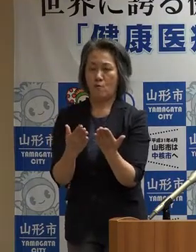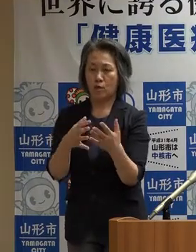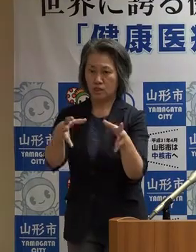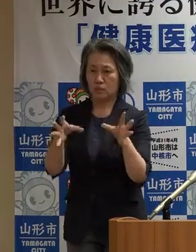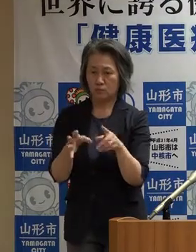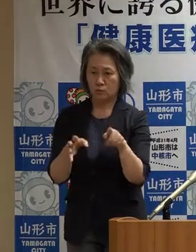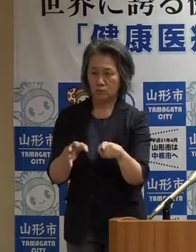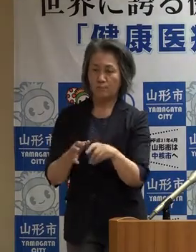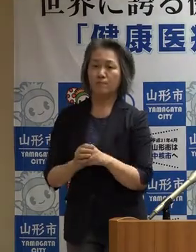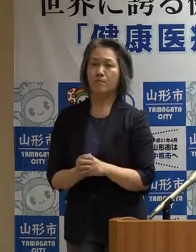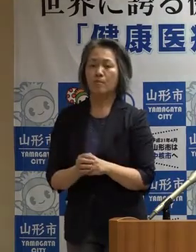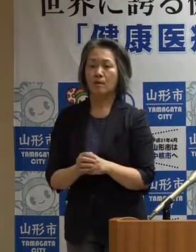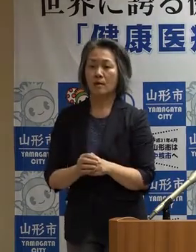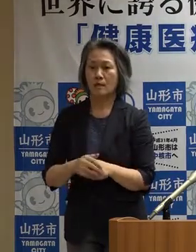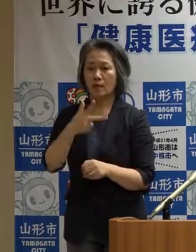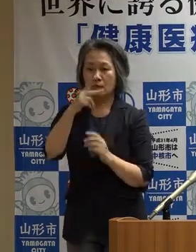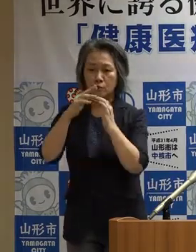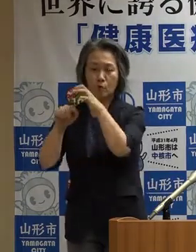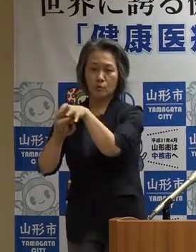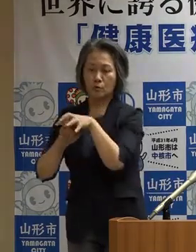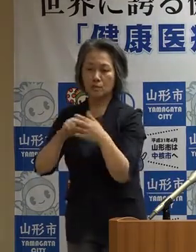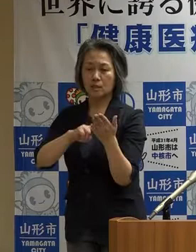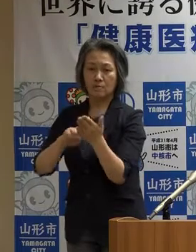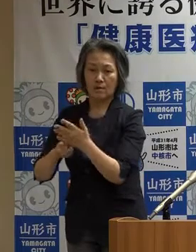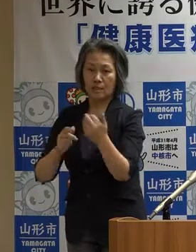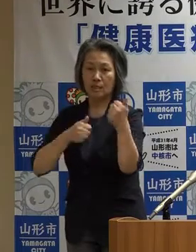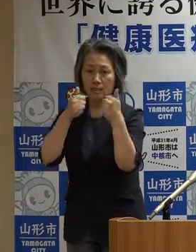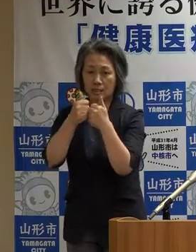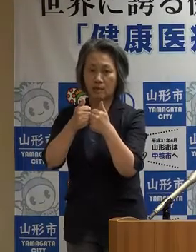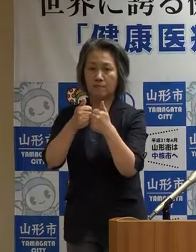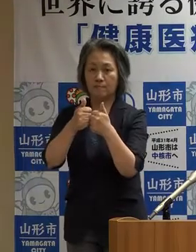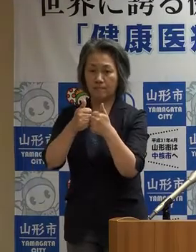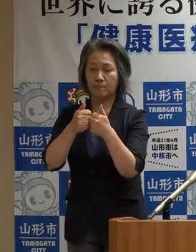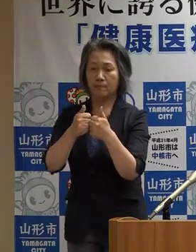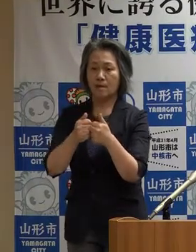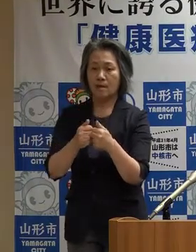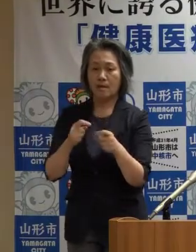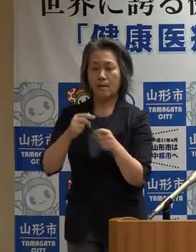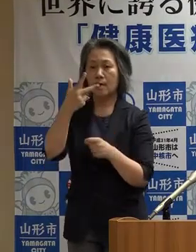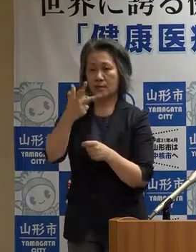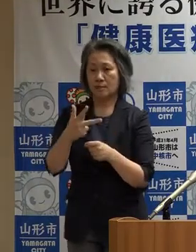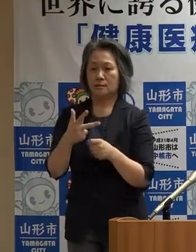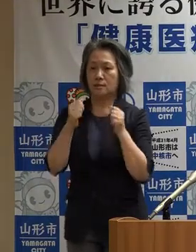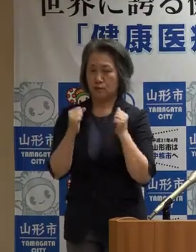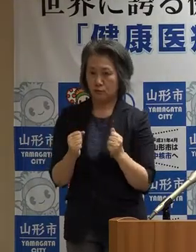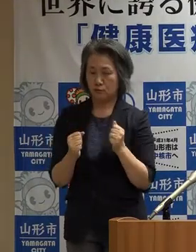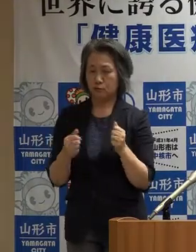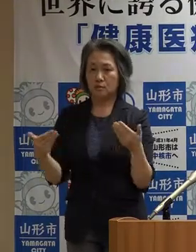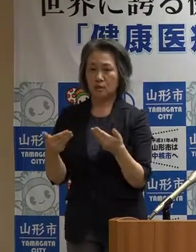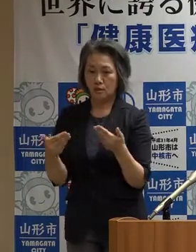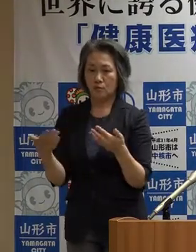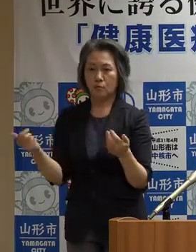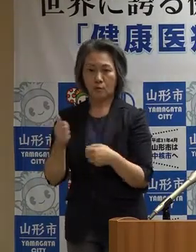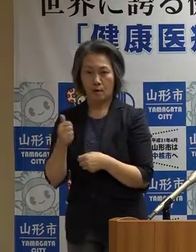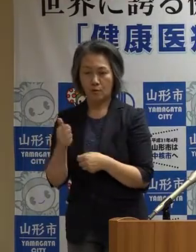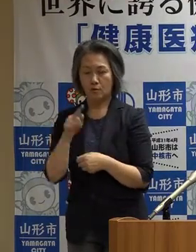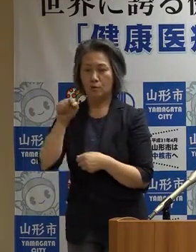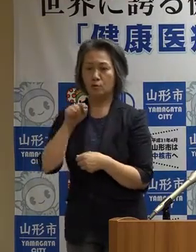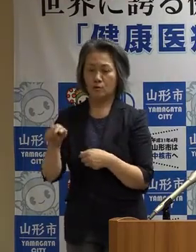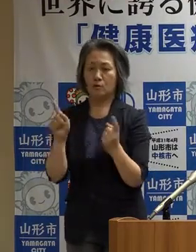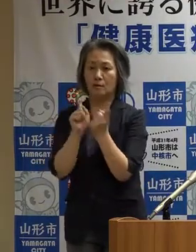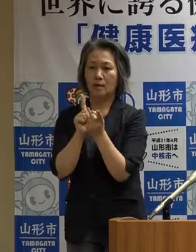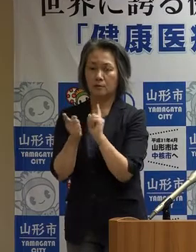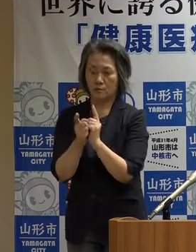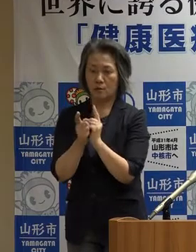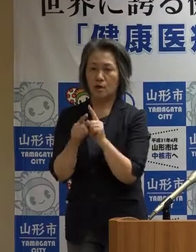当てられた対象試合について、本市に在住在勤している方を対象にバックスタンド席のチケットを通